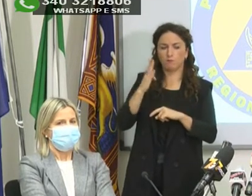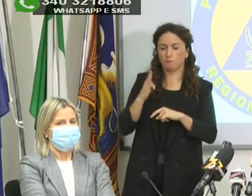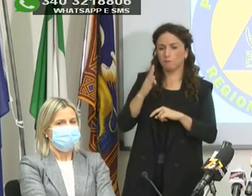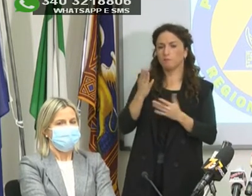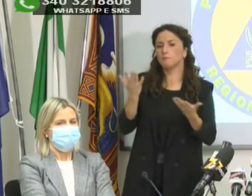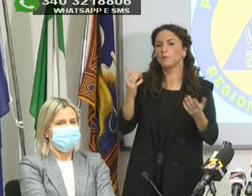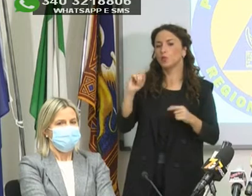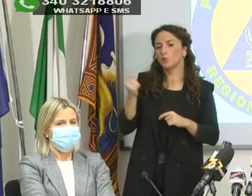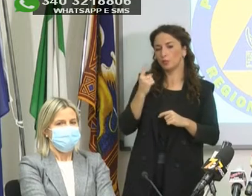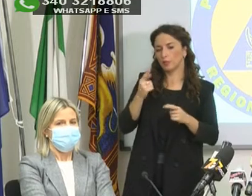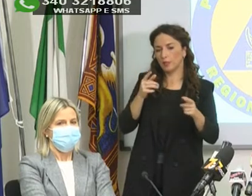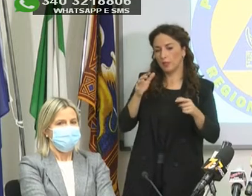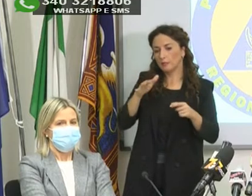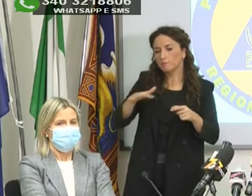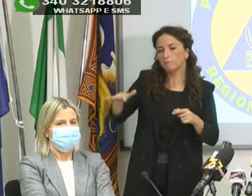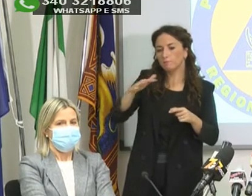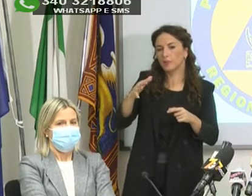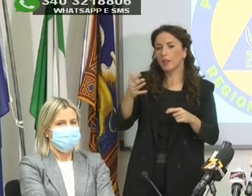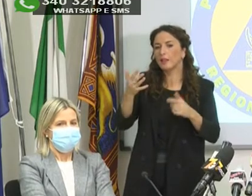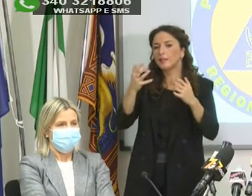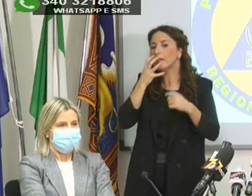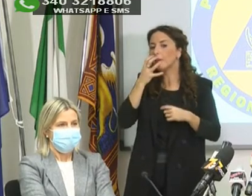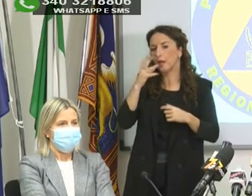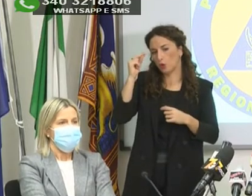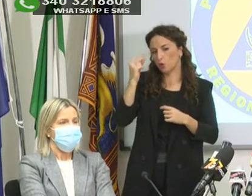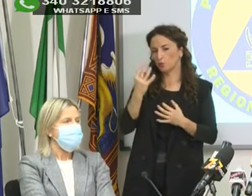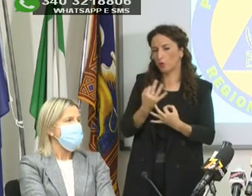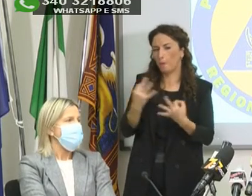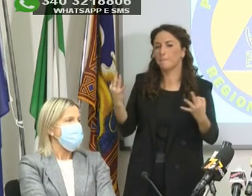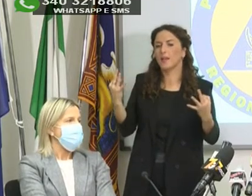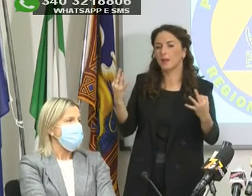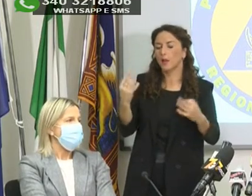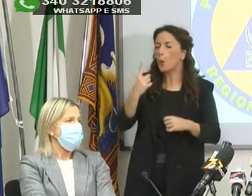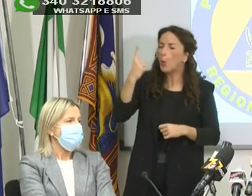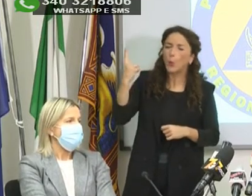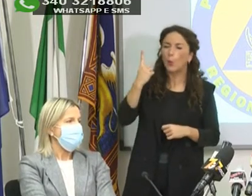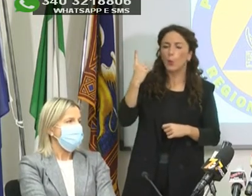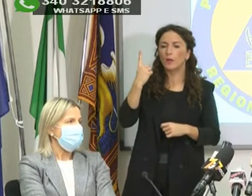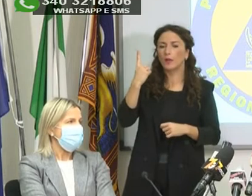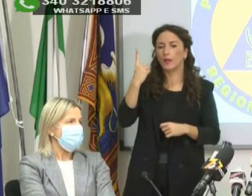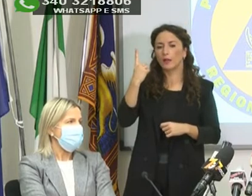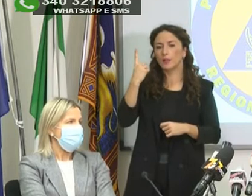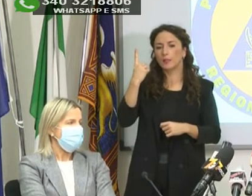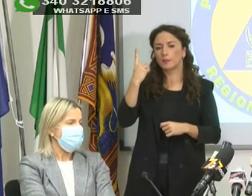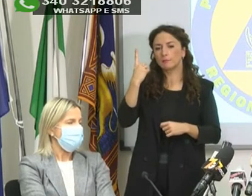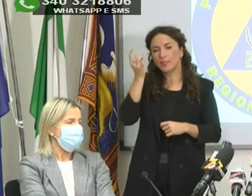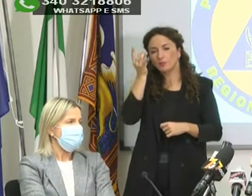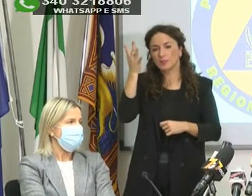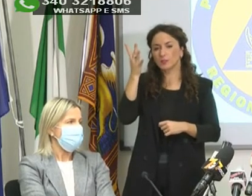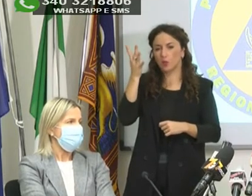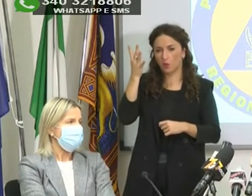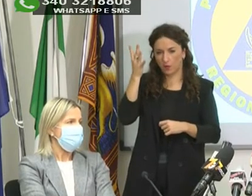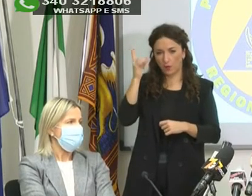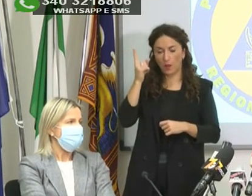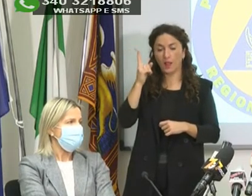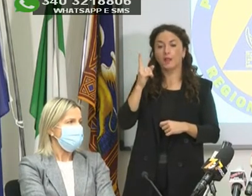coloro che conoscono il mondo termale. No, l'unica, diciamo, concessione, fra virgolette, che è stata fatta da parte del governo è scritta